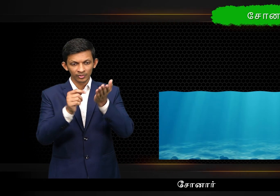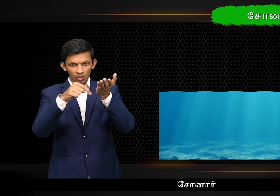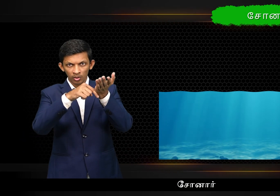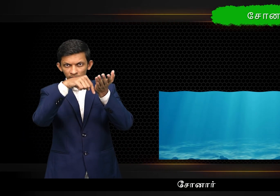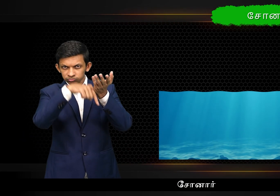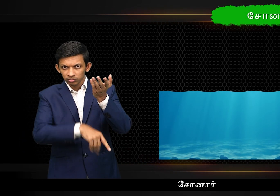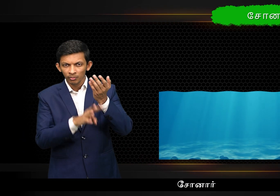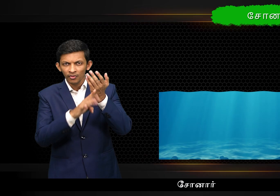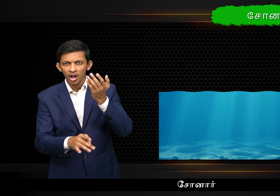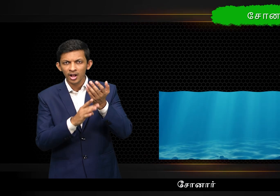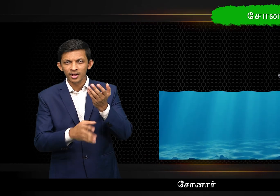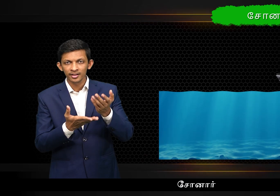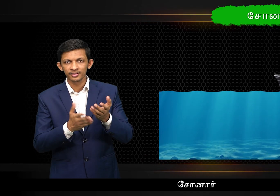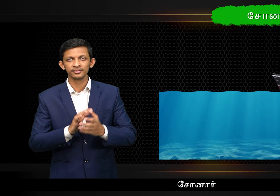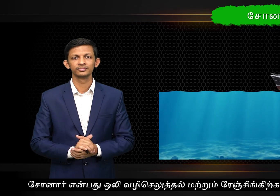சோனார்.